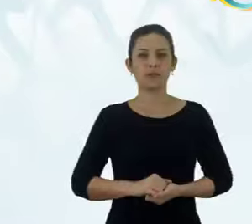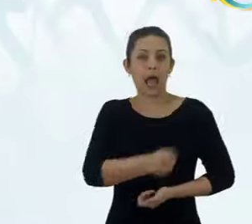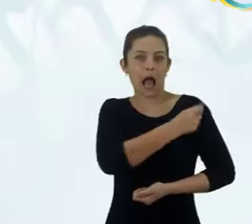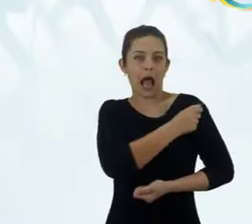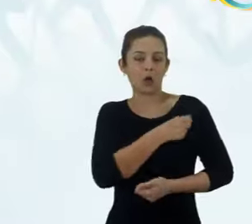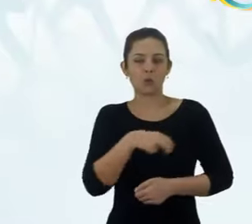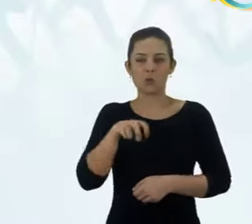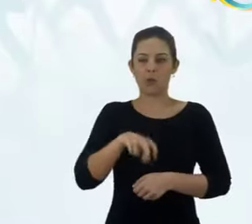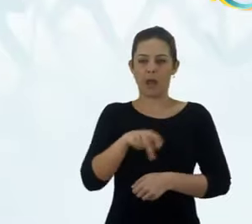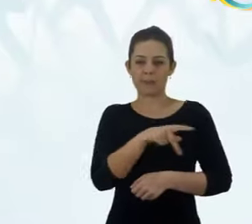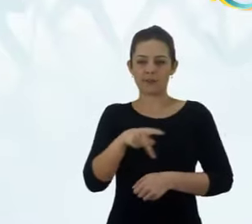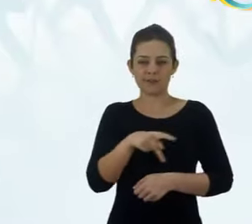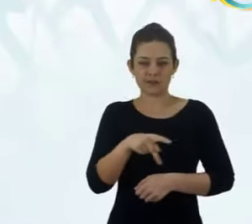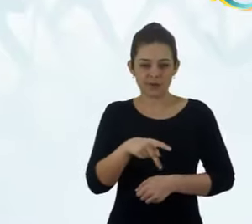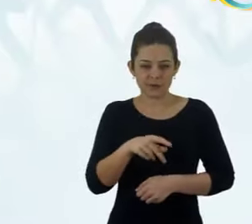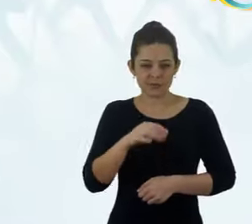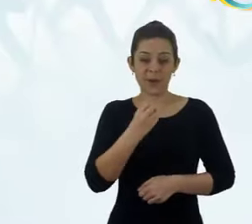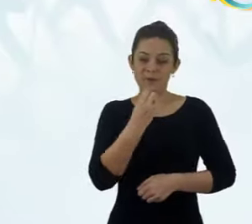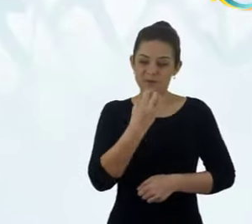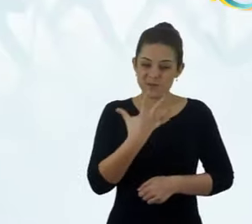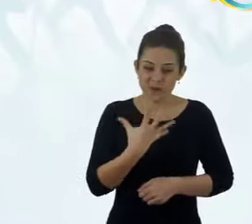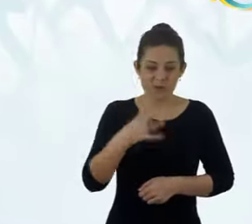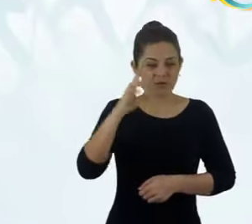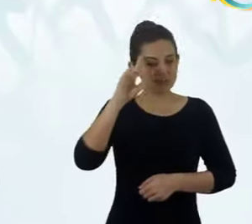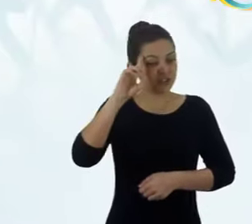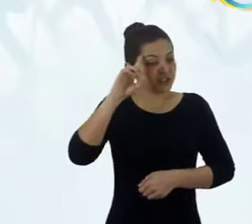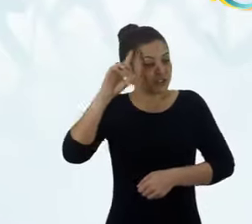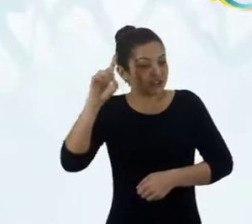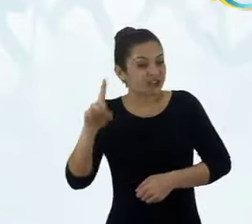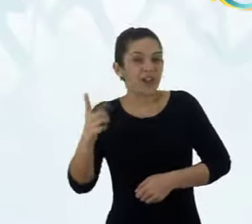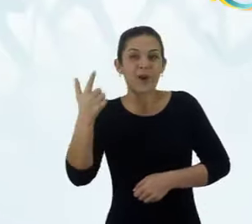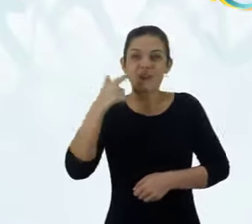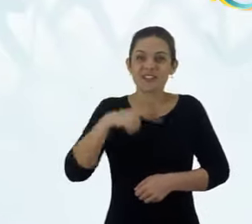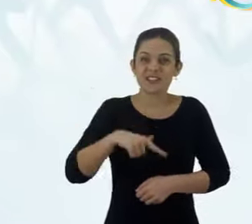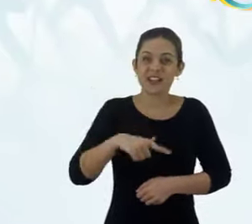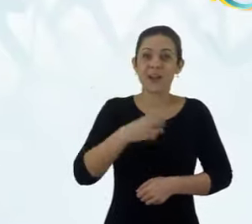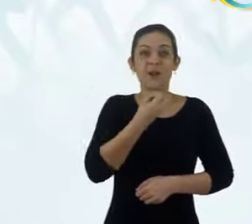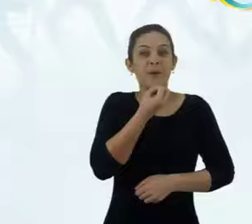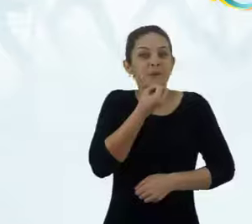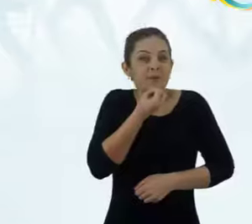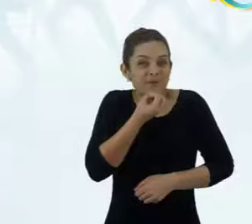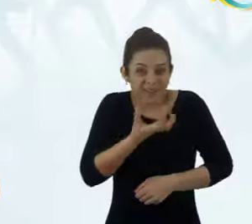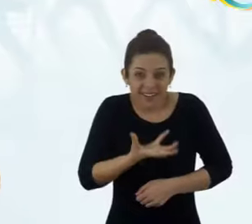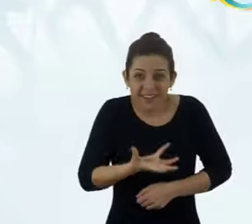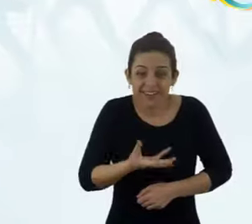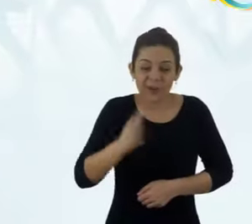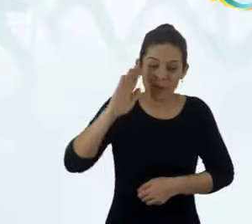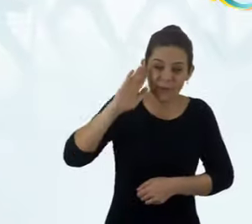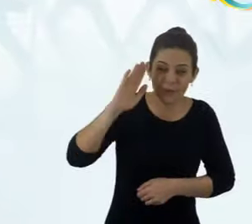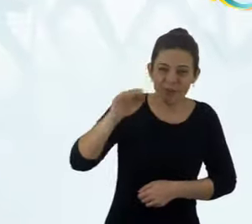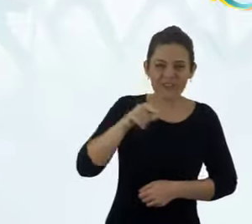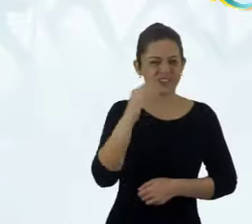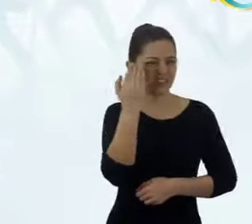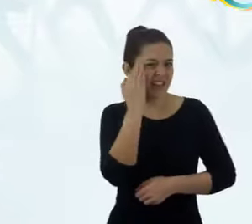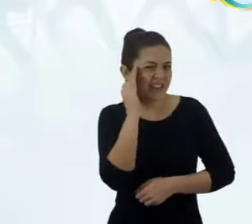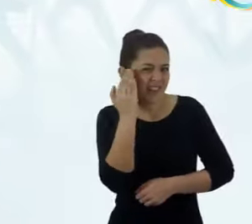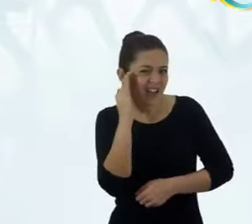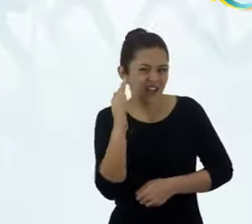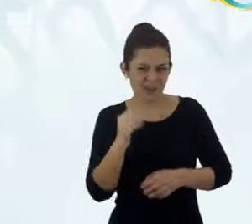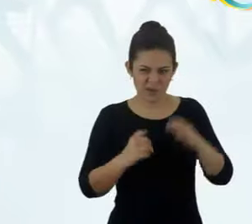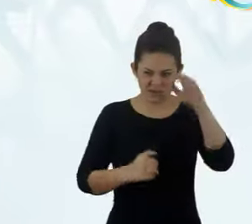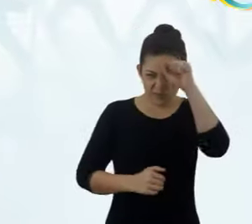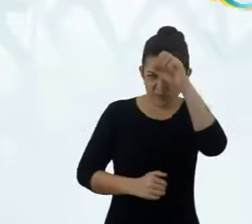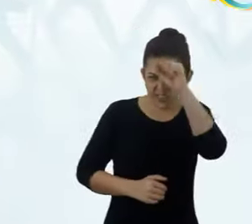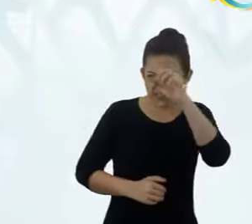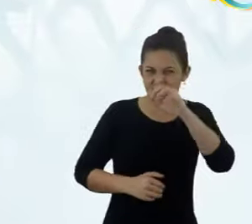aluno percebe que o professor consegue dar um bom dia, consegue falar assim, tá tudo bem, né? Consegue falar assim, você